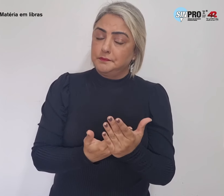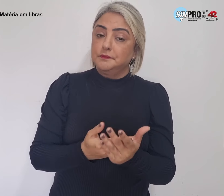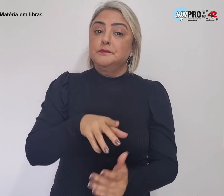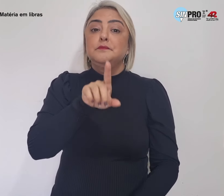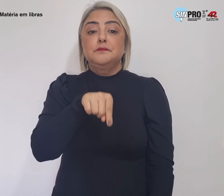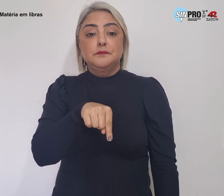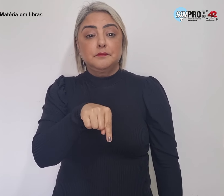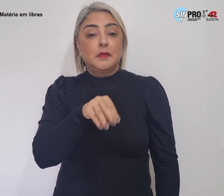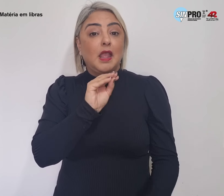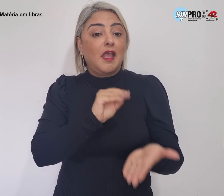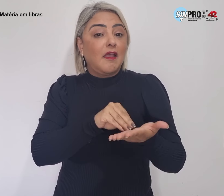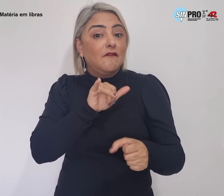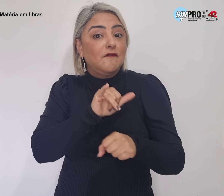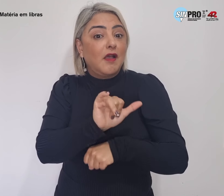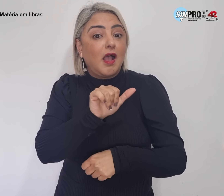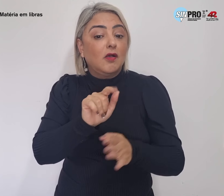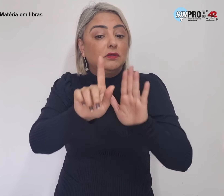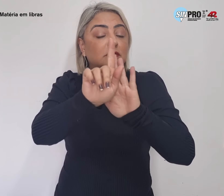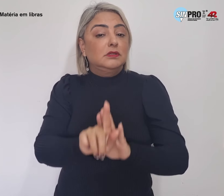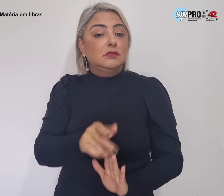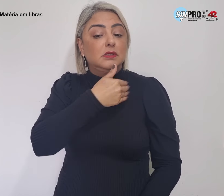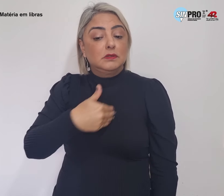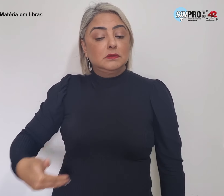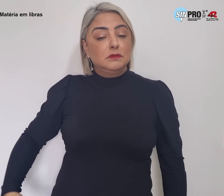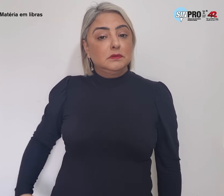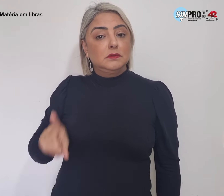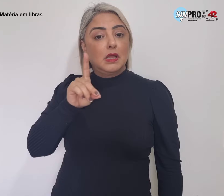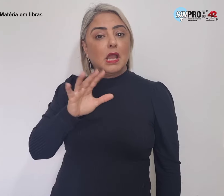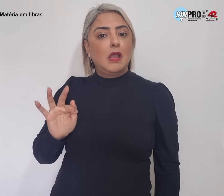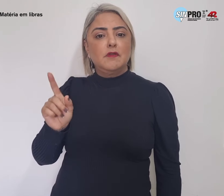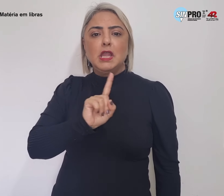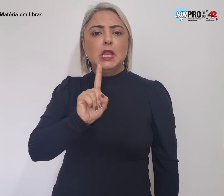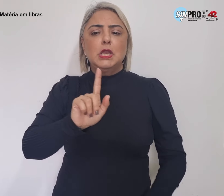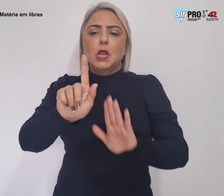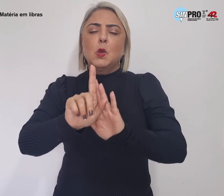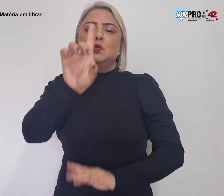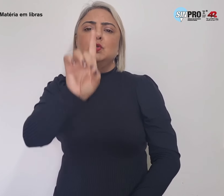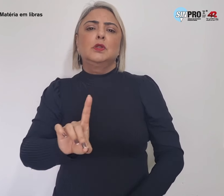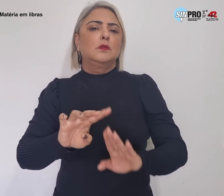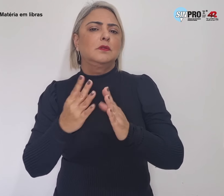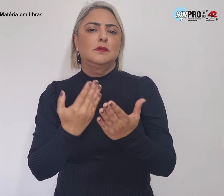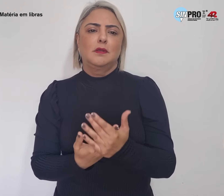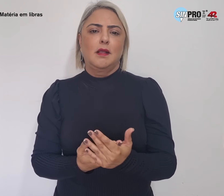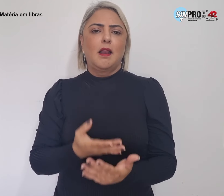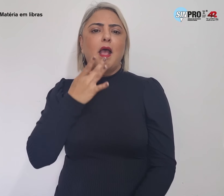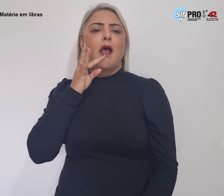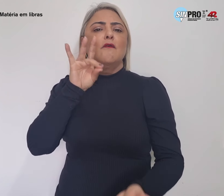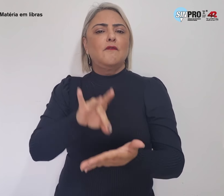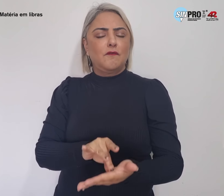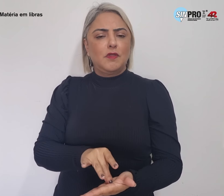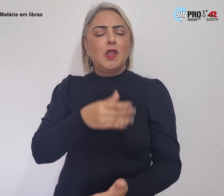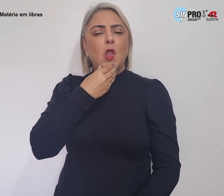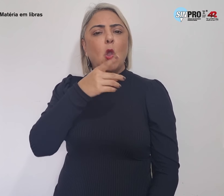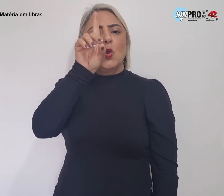falta de gestão do governo e não dos diretores, afirma o dirigente do SimproDF,